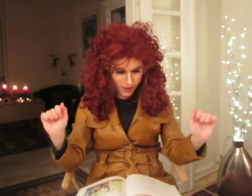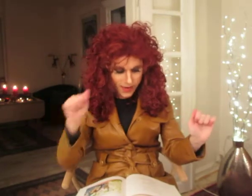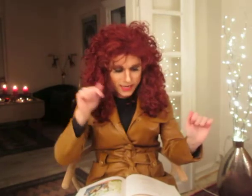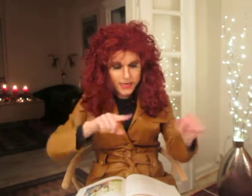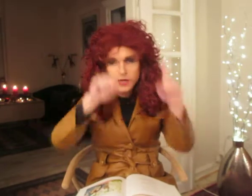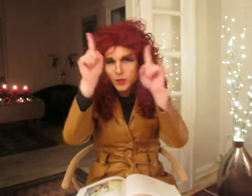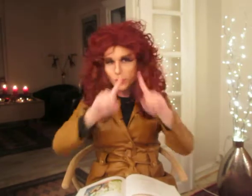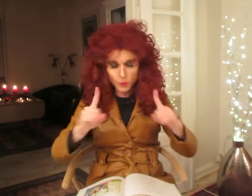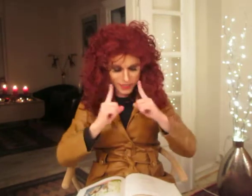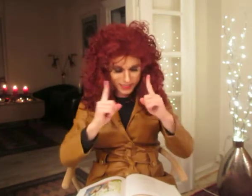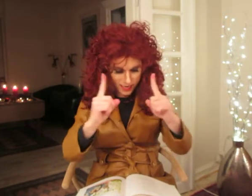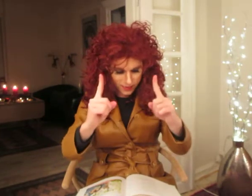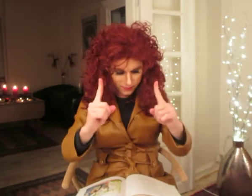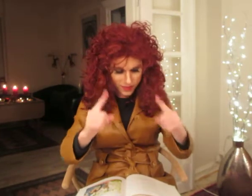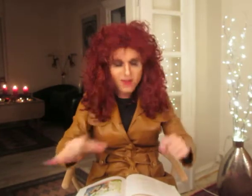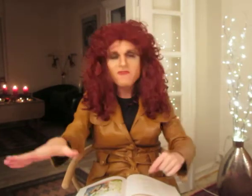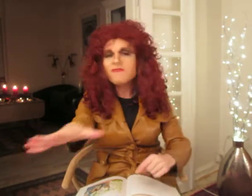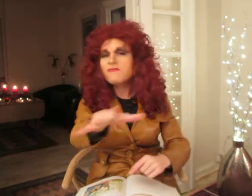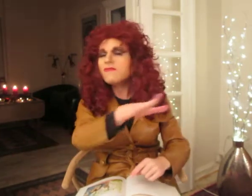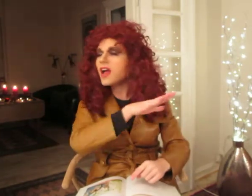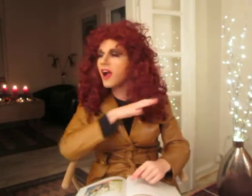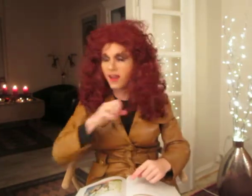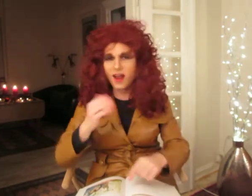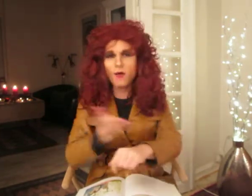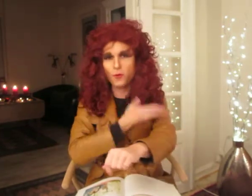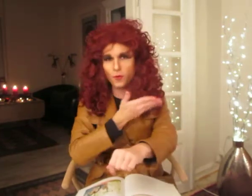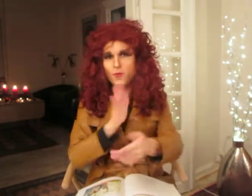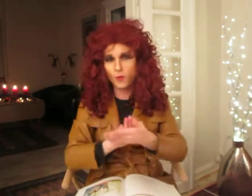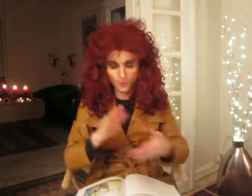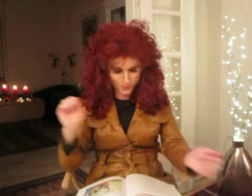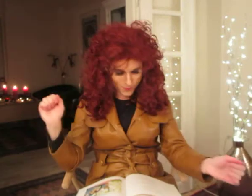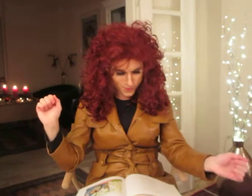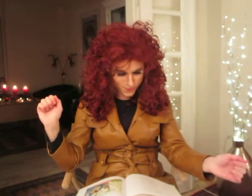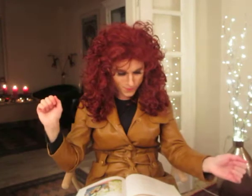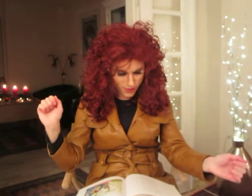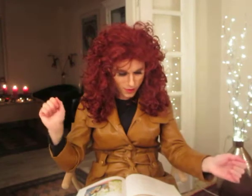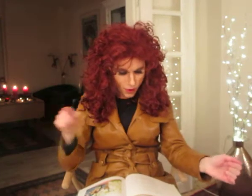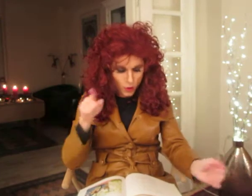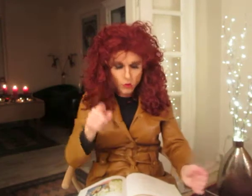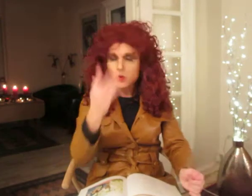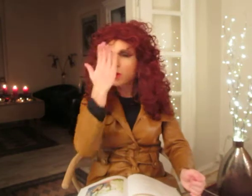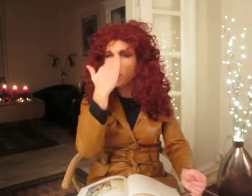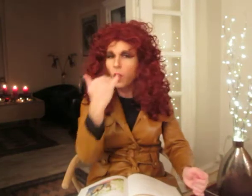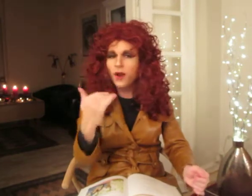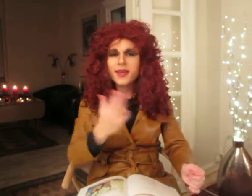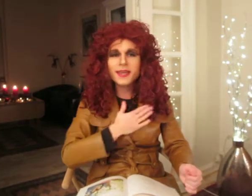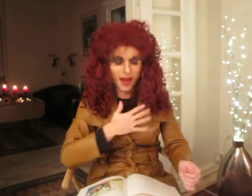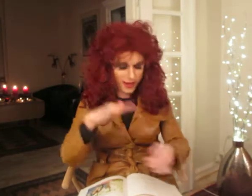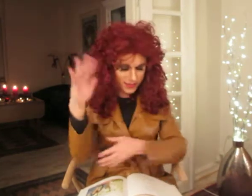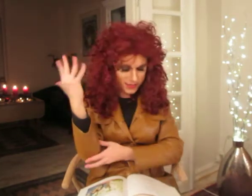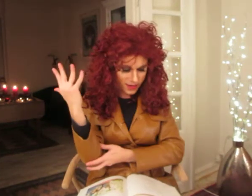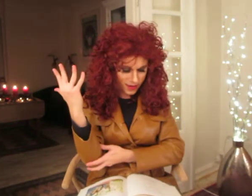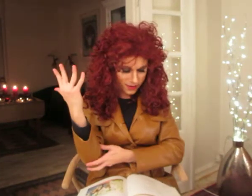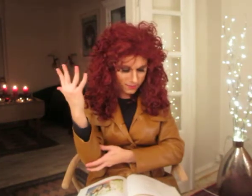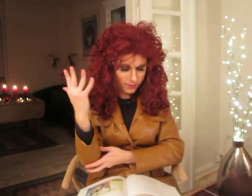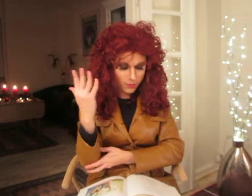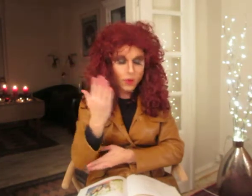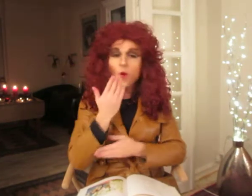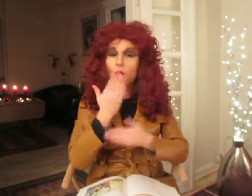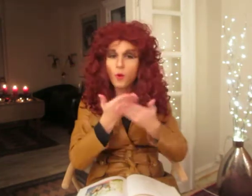Den julesang! Vi alle har øget på! Du grående dejlige træ! God